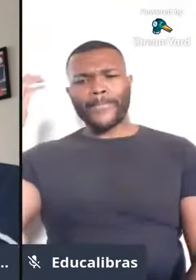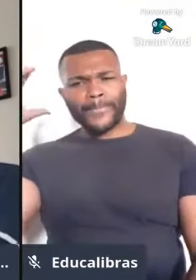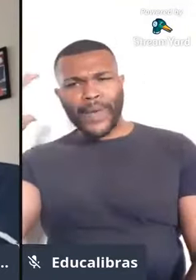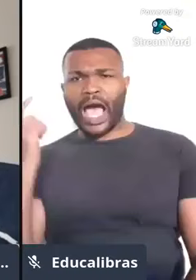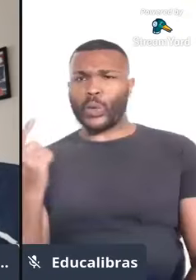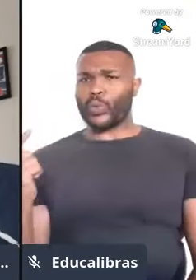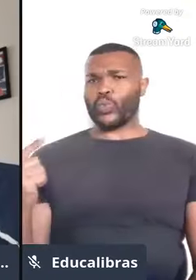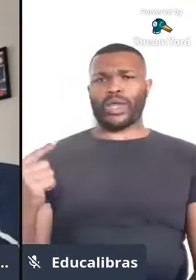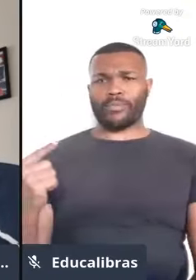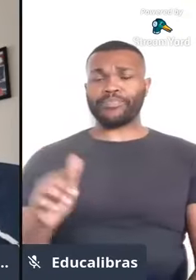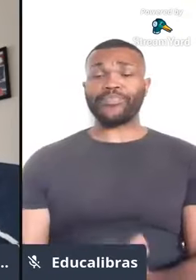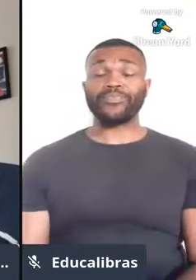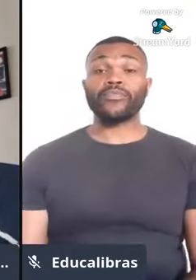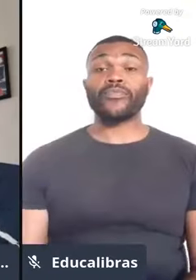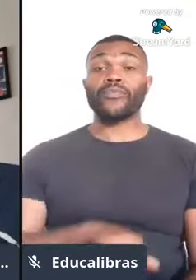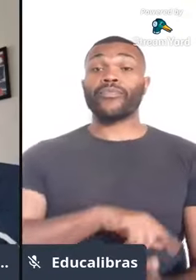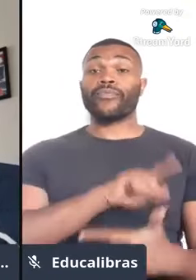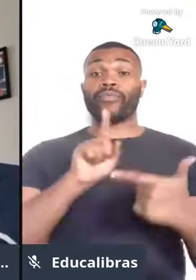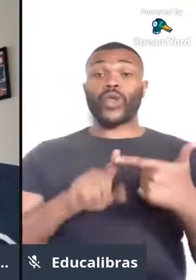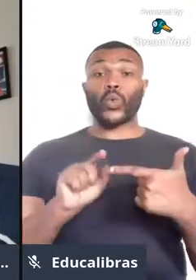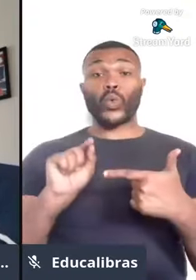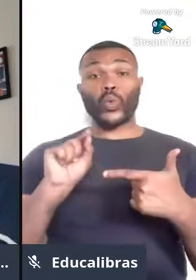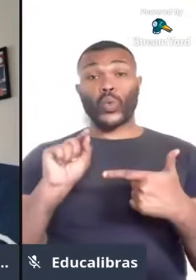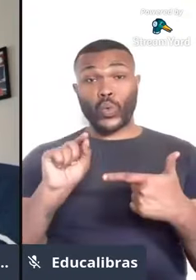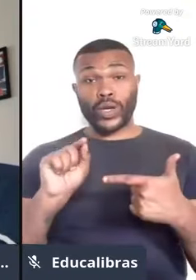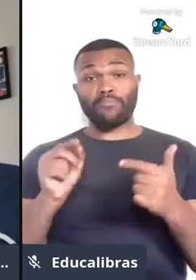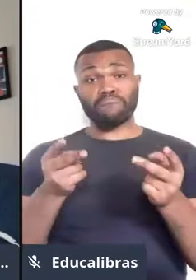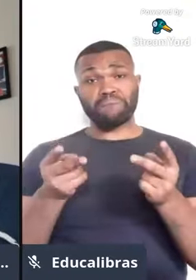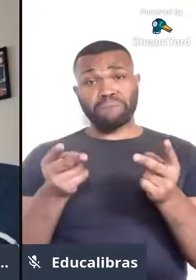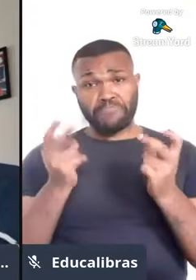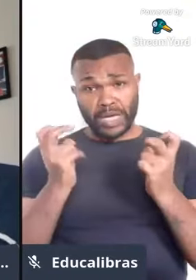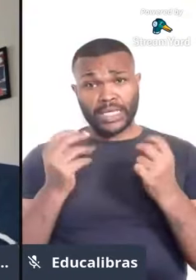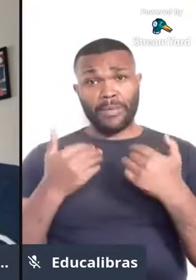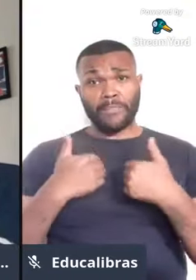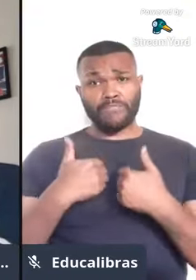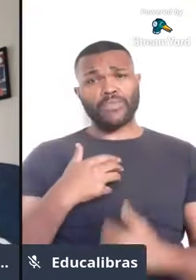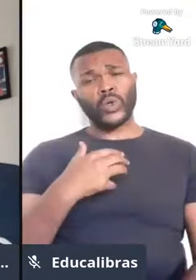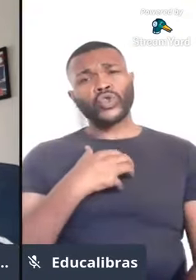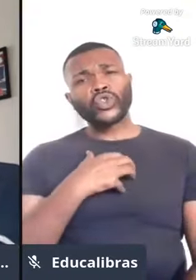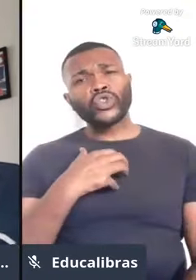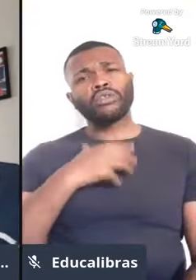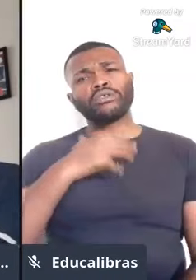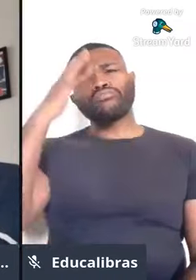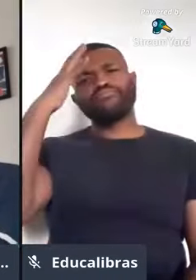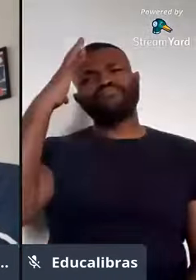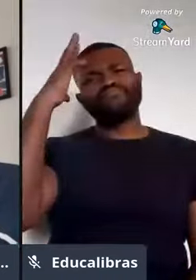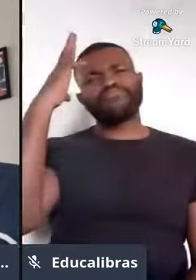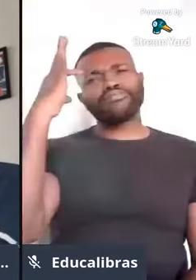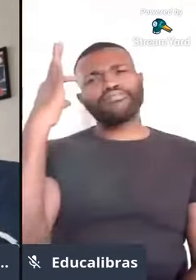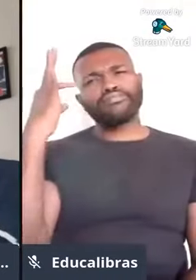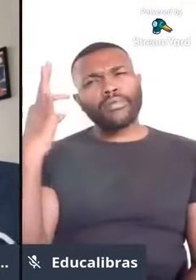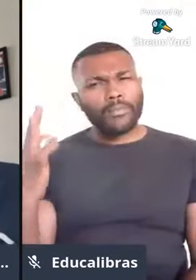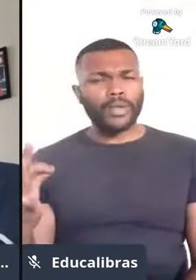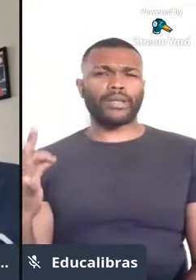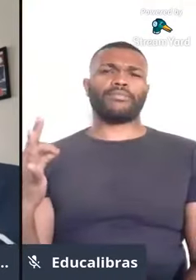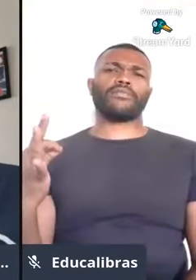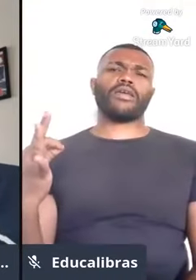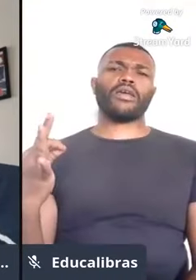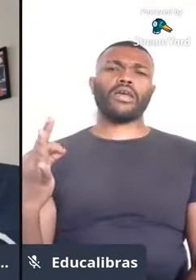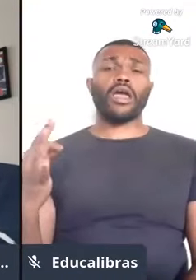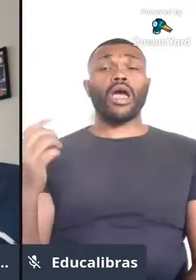coisa é que essa observação que eu faço, essa maneira de entender isso, eu acho que ela é só